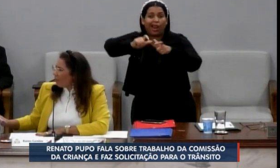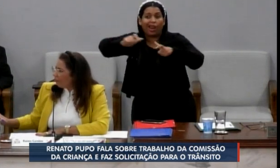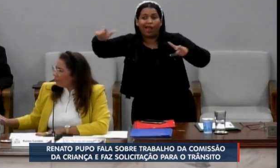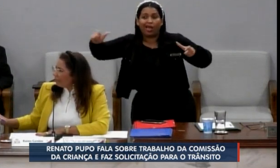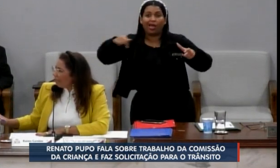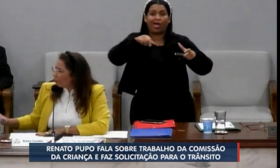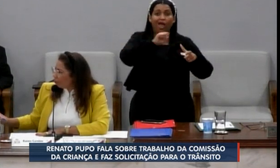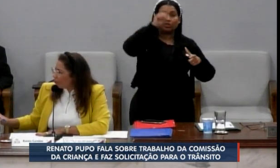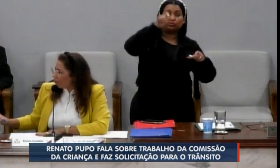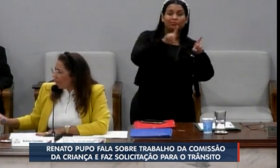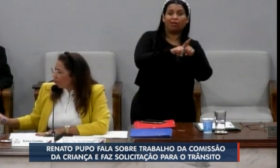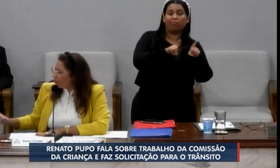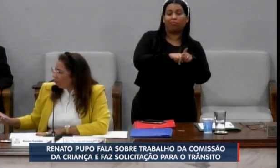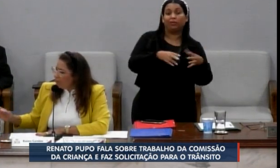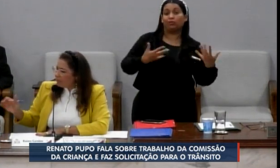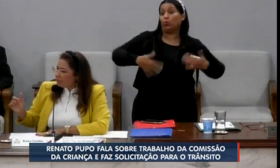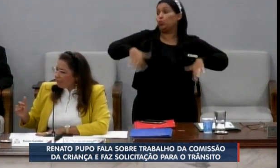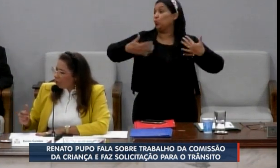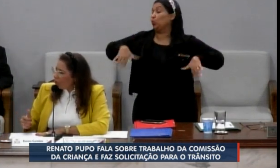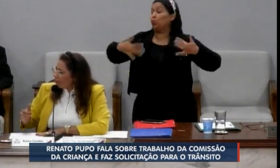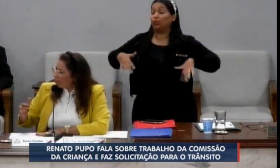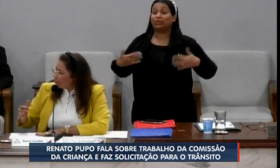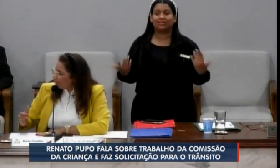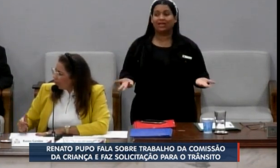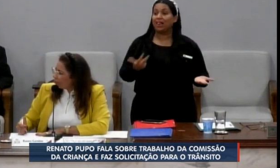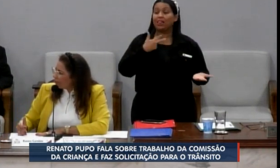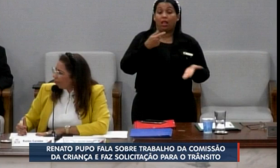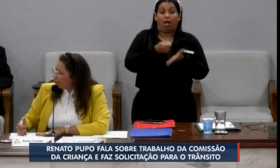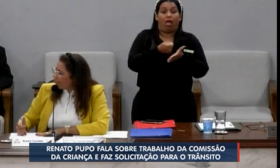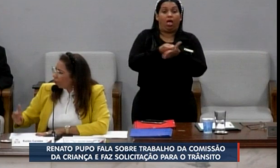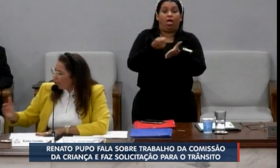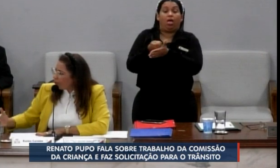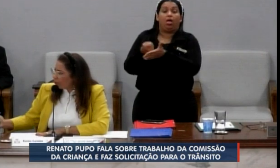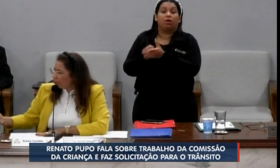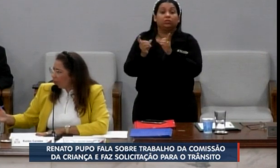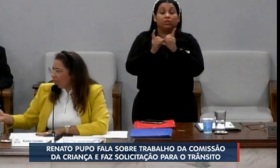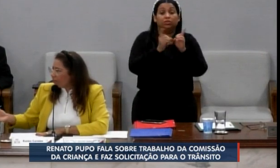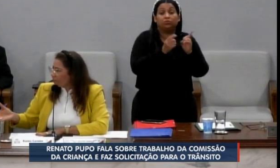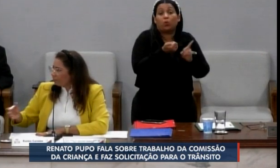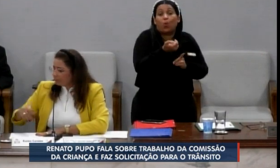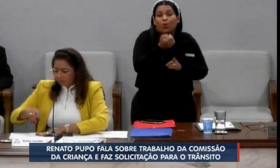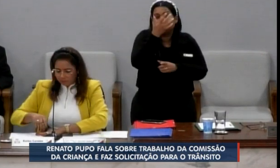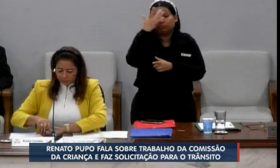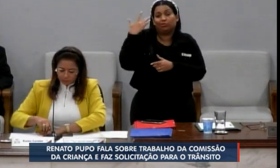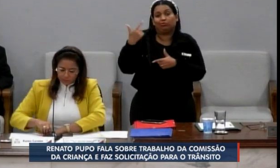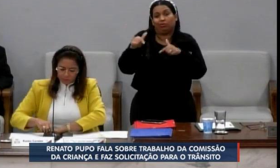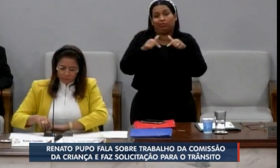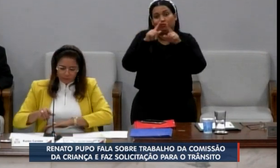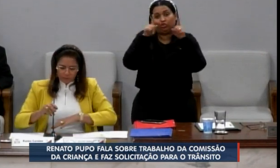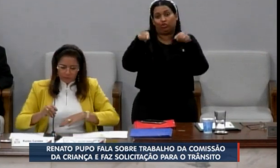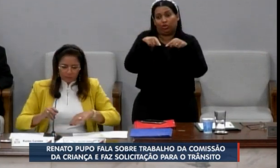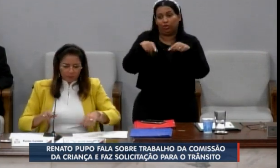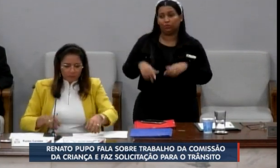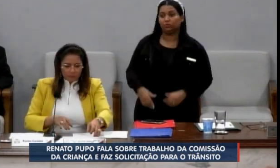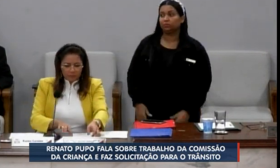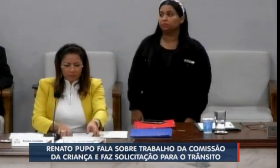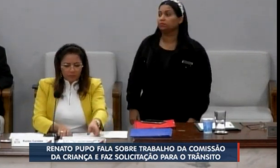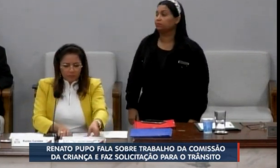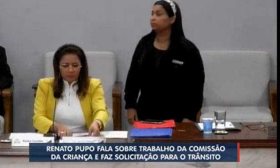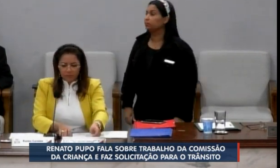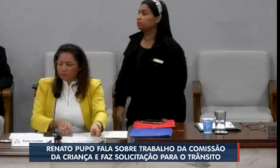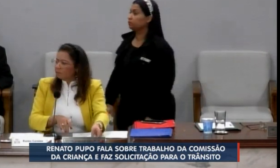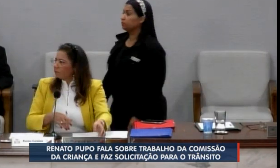tudo apavorados com os processos. Não tem como exigir tantos atendimentos com poucos funcionários. Tem razão, vereadora. E o duro é que o mandato